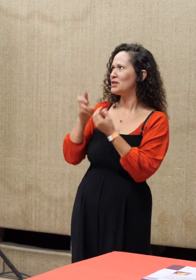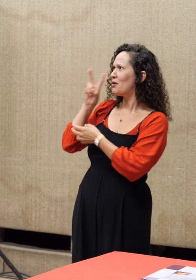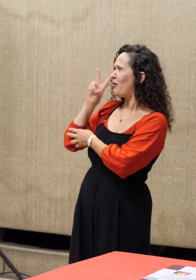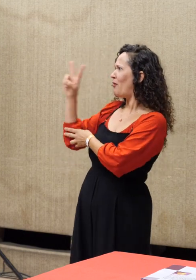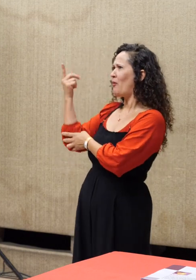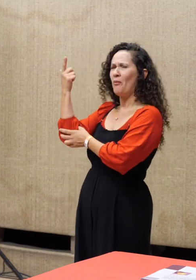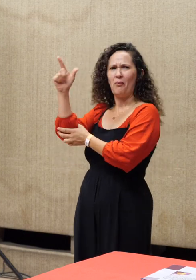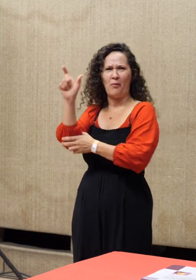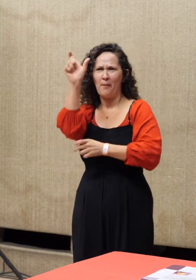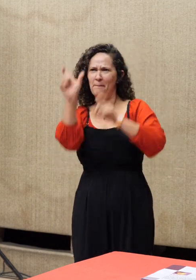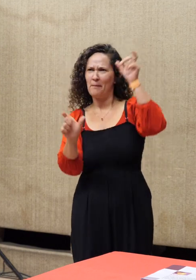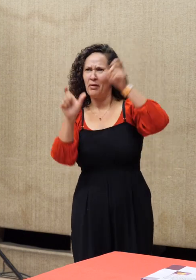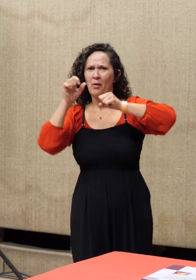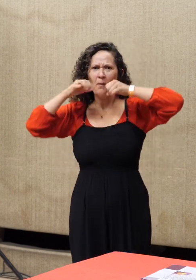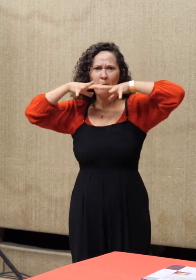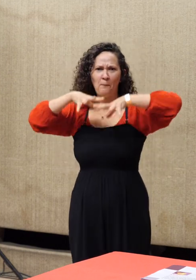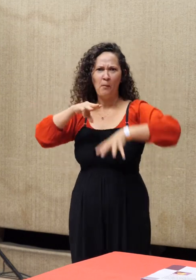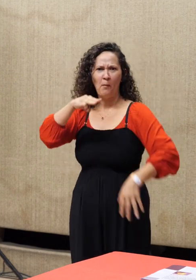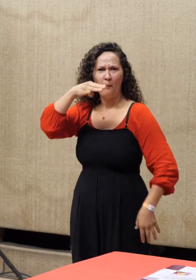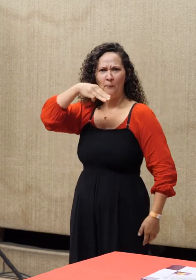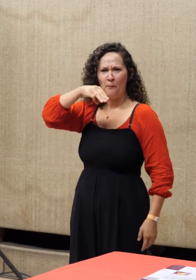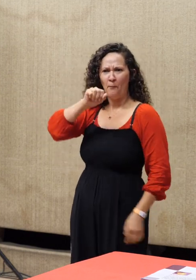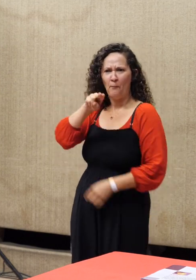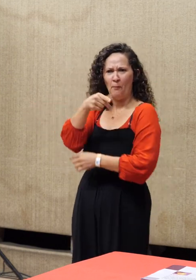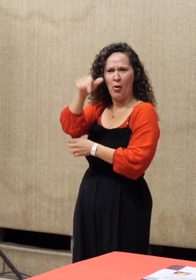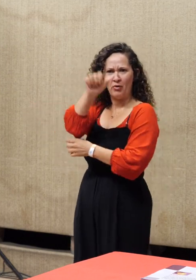Mourão. Eu olho para o outro lado, tem a assombração do Moro.